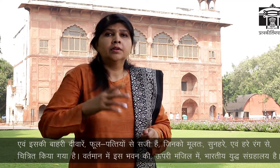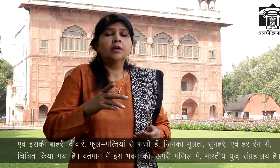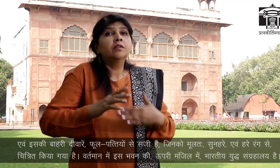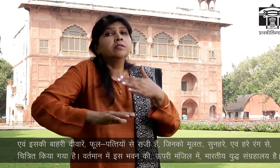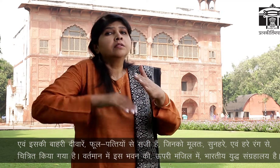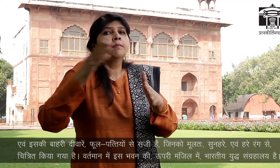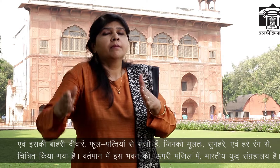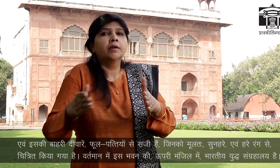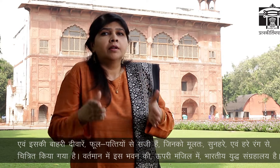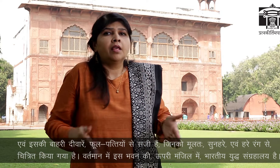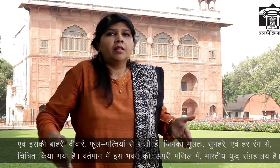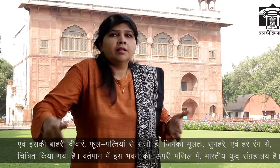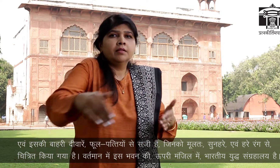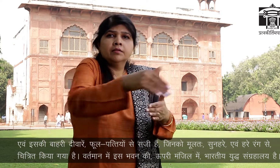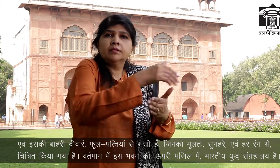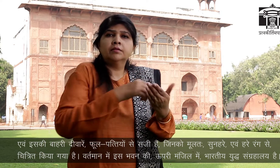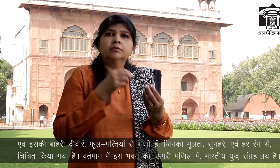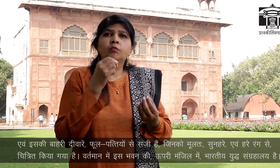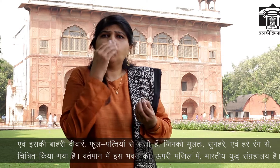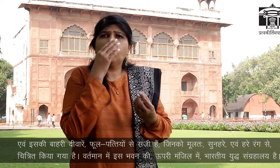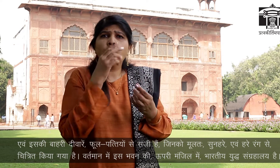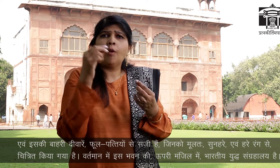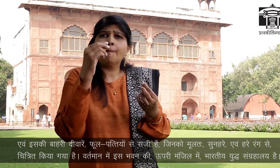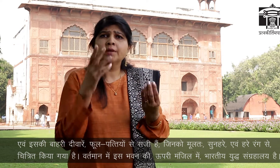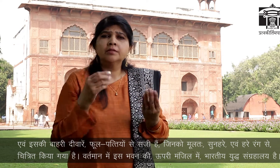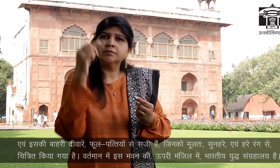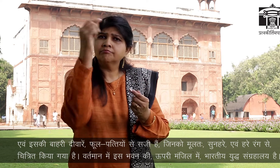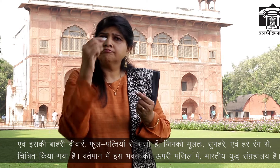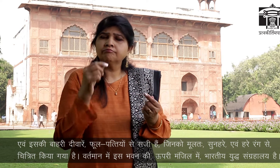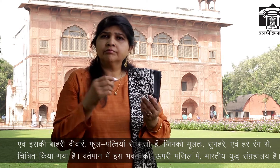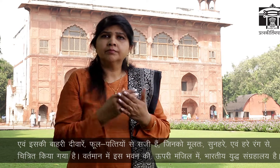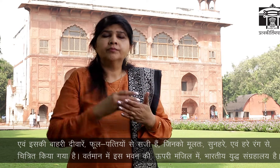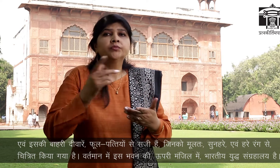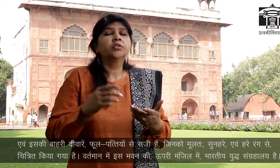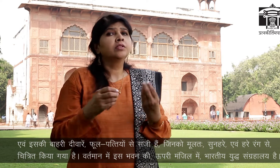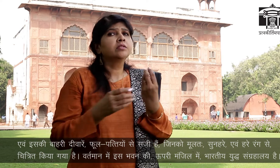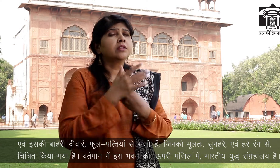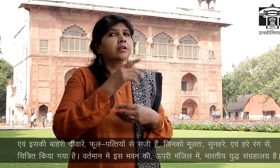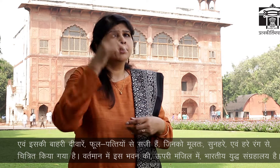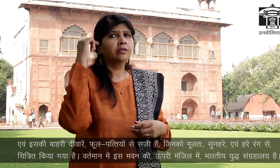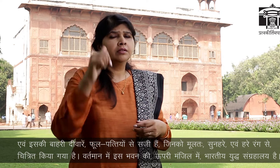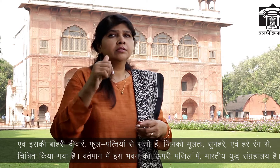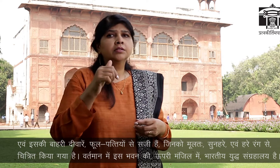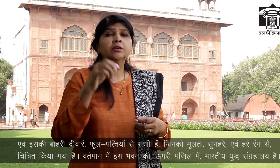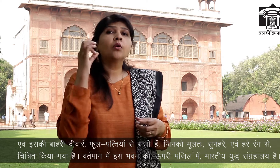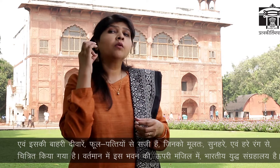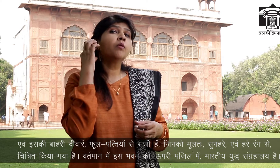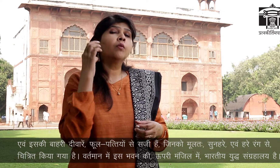दीवारें फूल पत्तियों से सजी हैं, जिनको मूलतः सुनहरे एवं हरे रंग